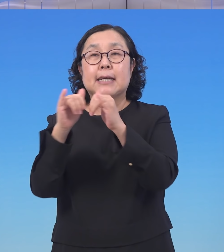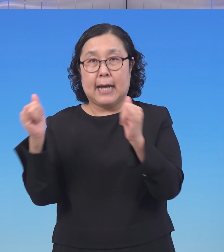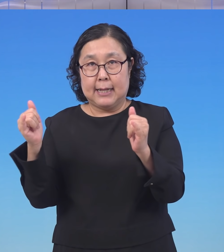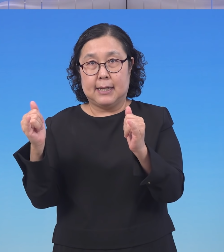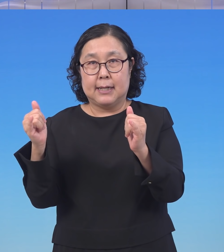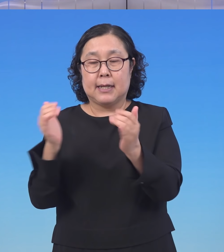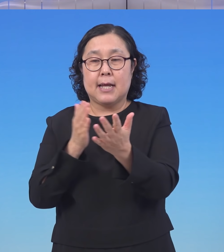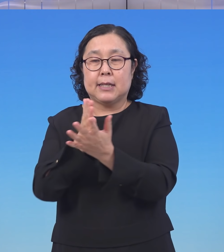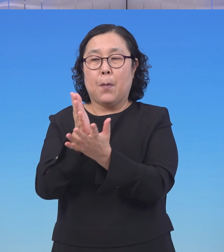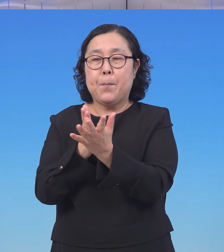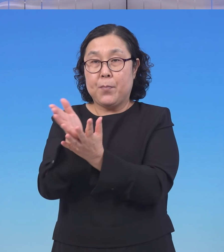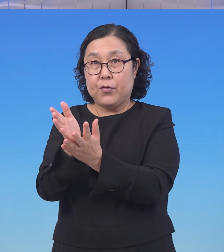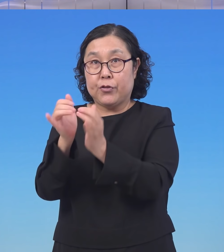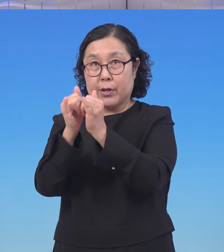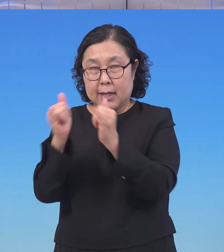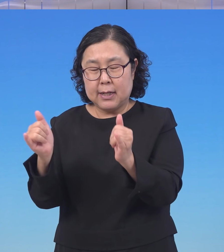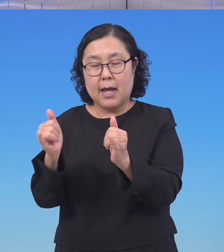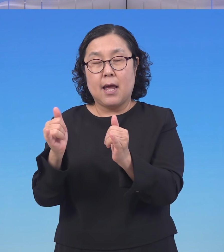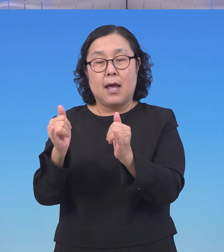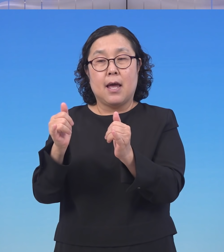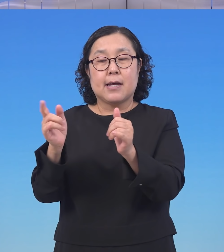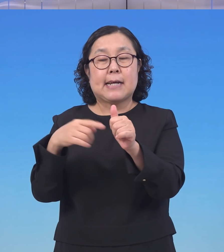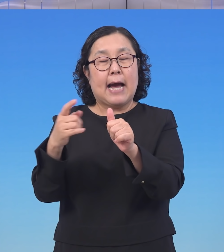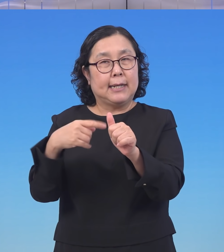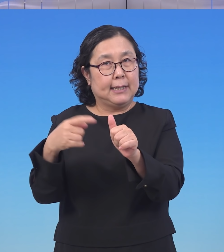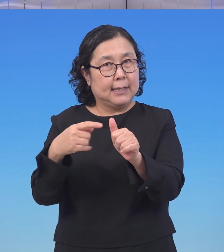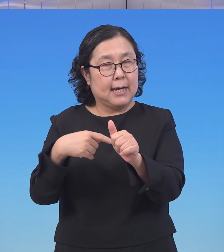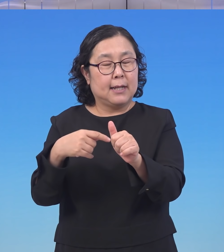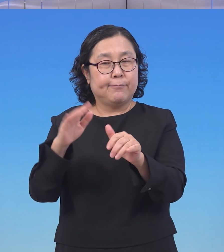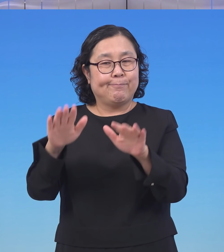인간들 학자라고 하는 전문가라는 사람들의 가르침과는